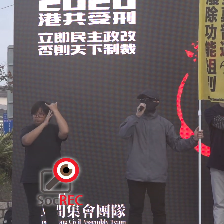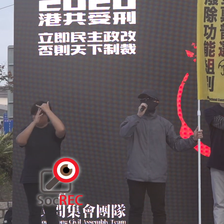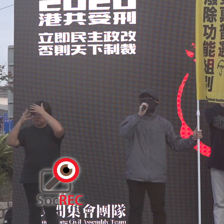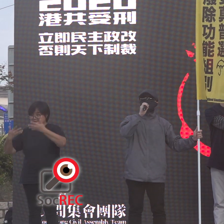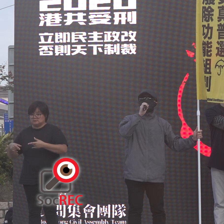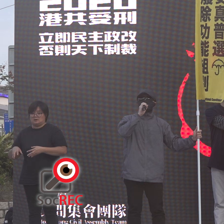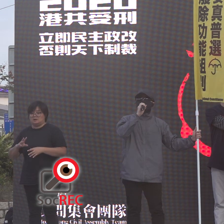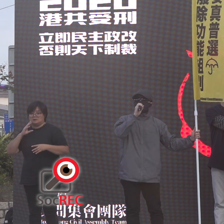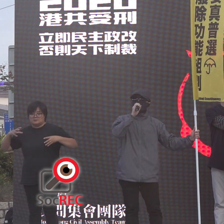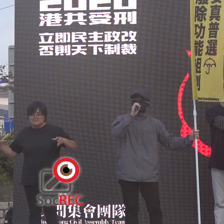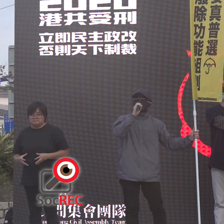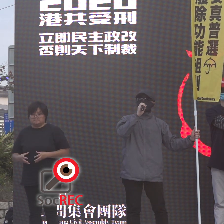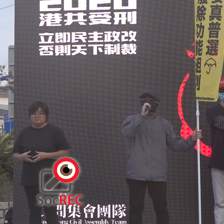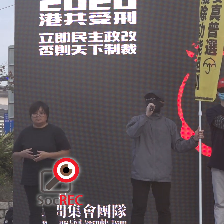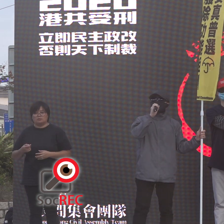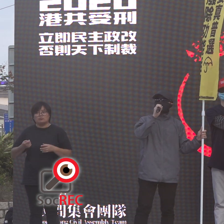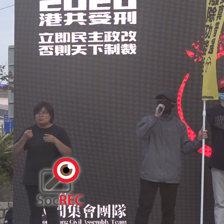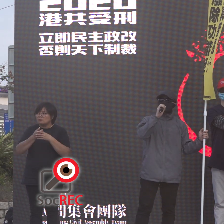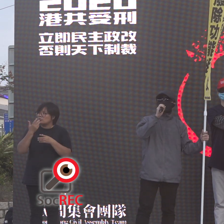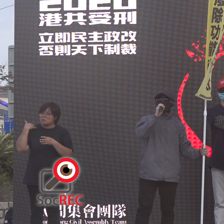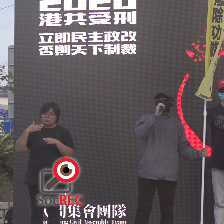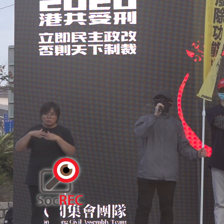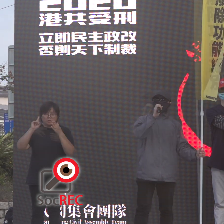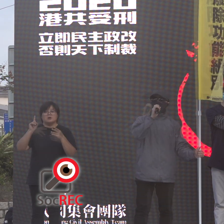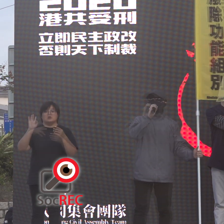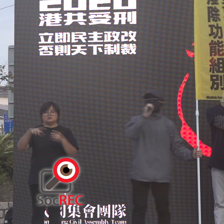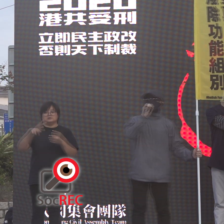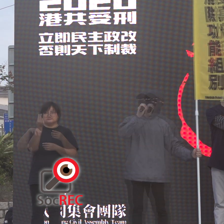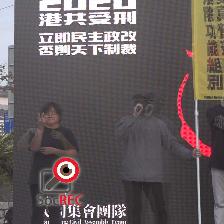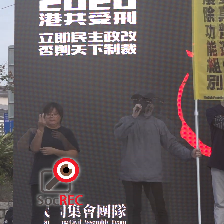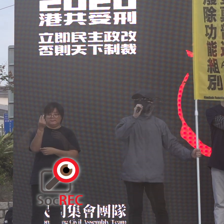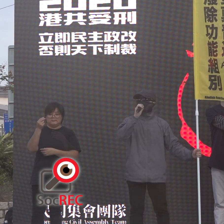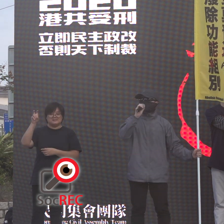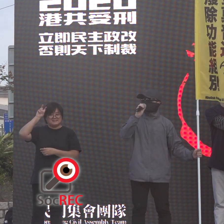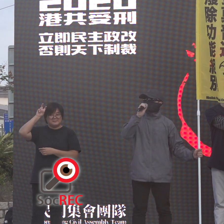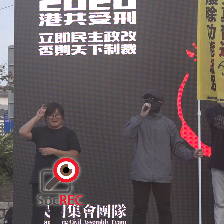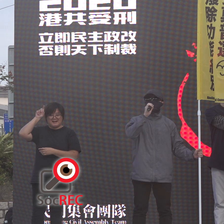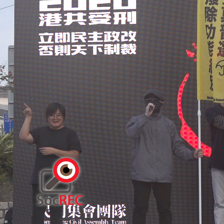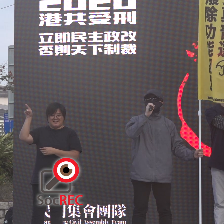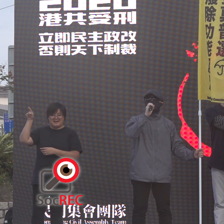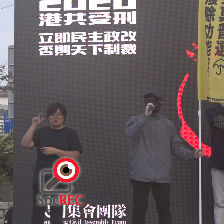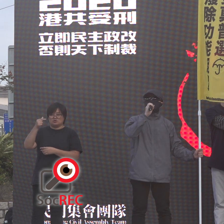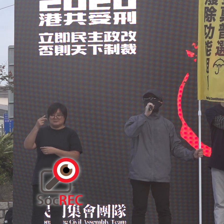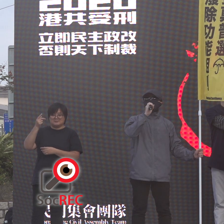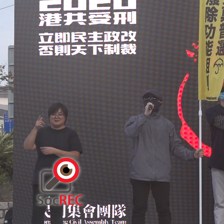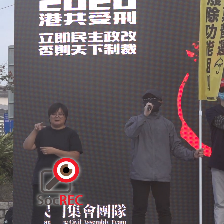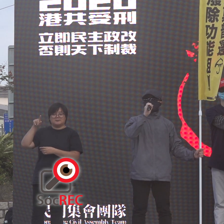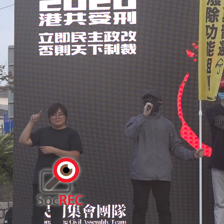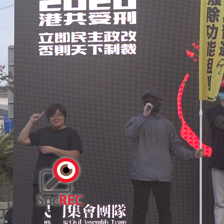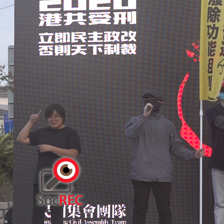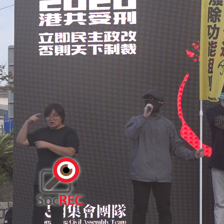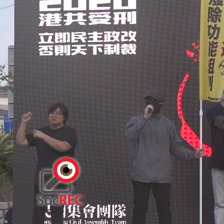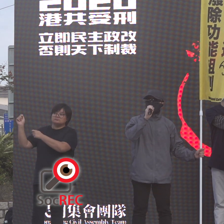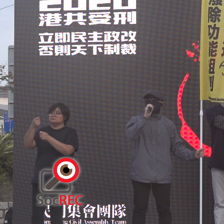喺 G20 日本大阪行，我哋係一直舉住美國旗去打國際嘅戰線。我哋